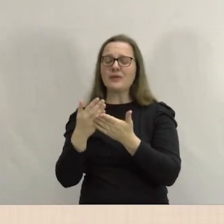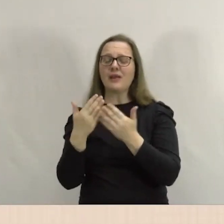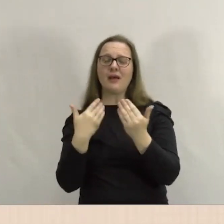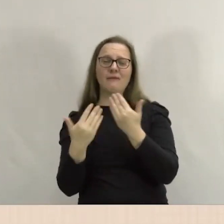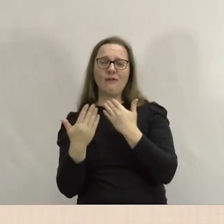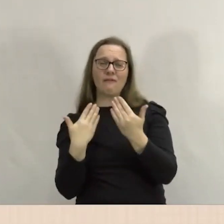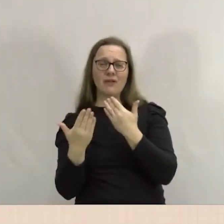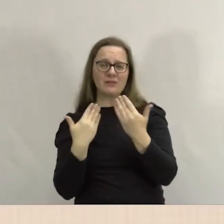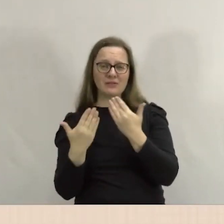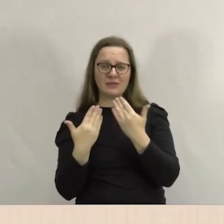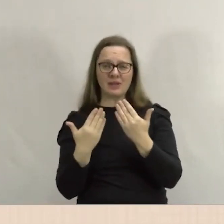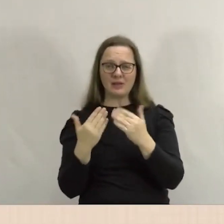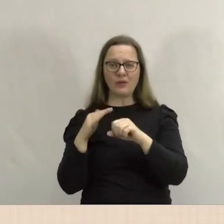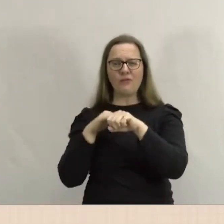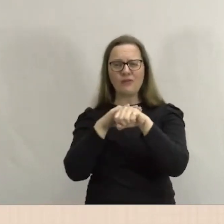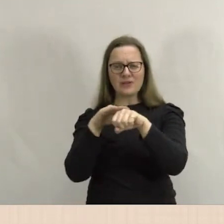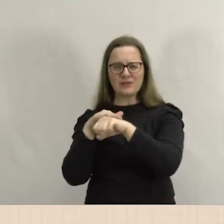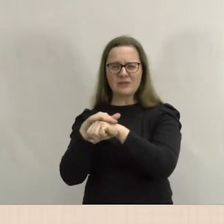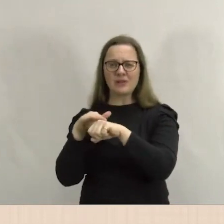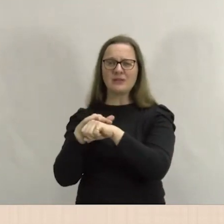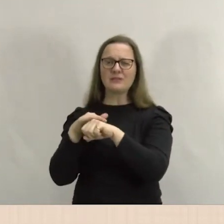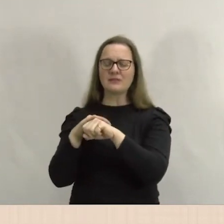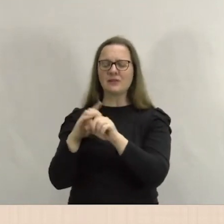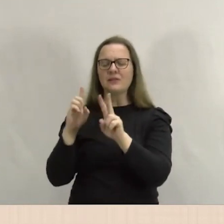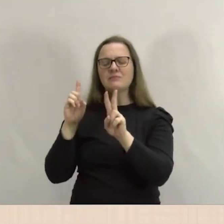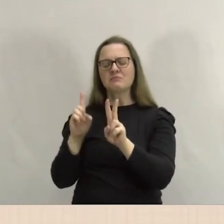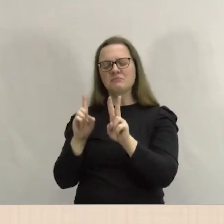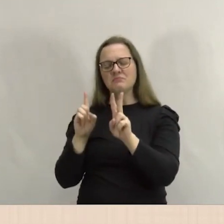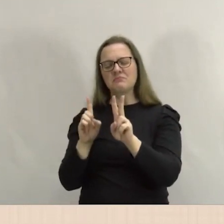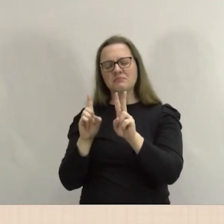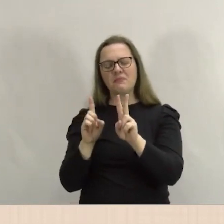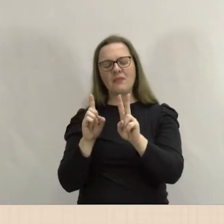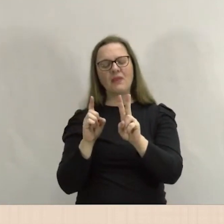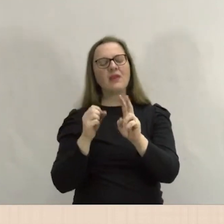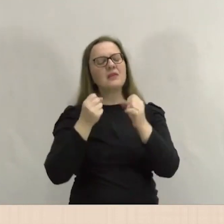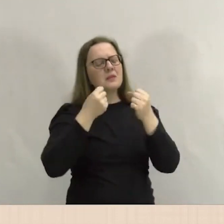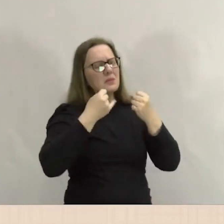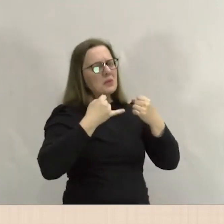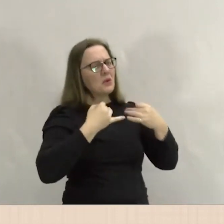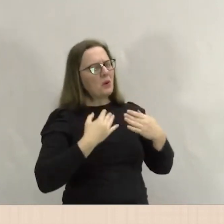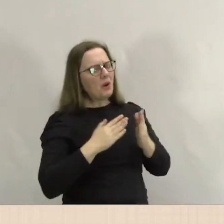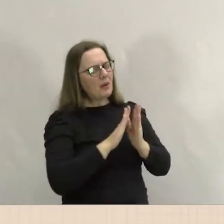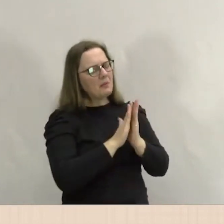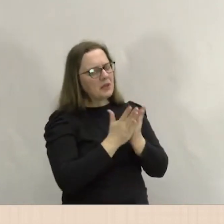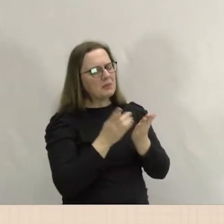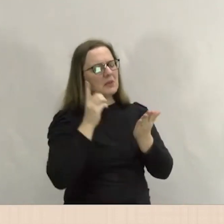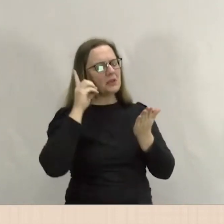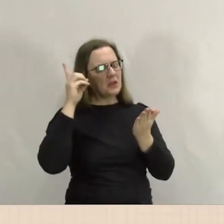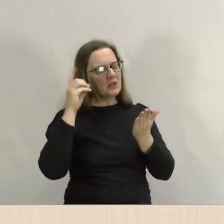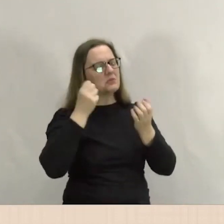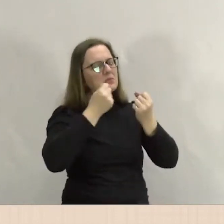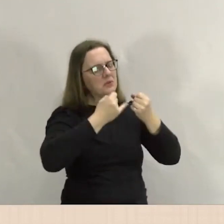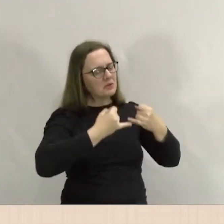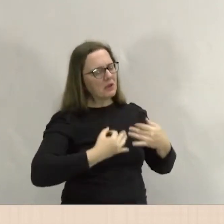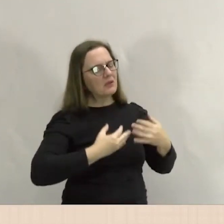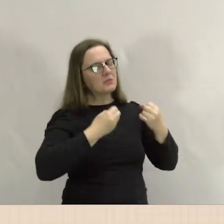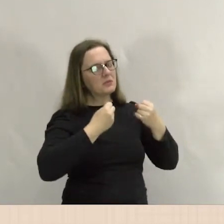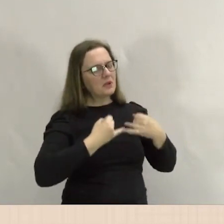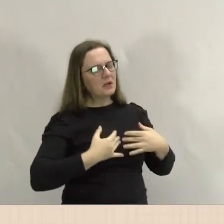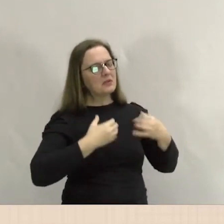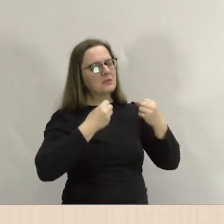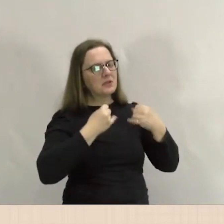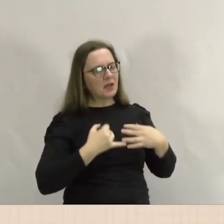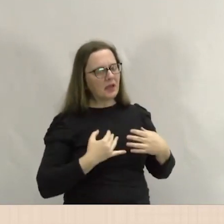não é isso? E ele começou a expor a Bíblia, as Escrituras, começando